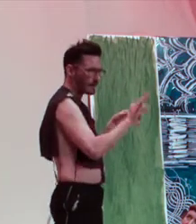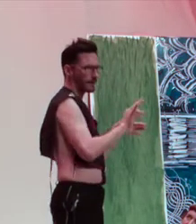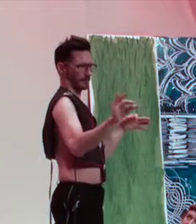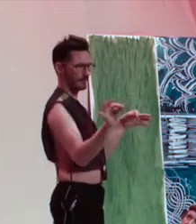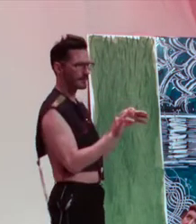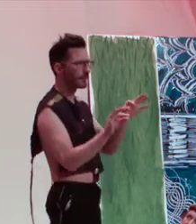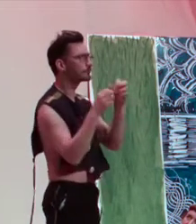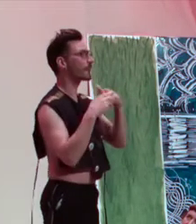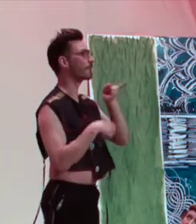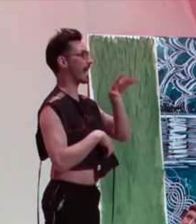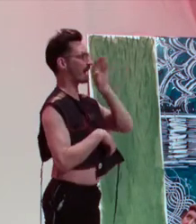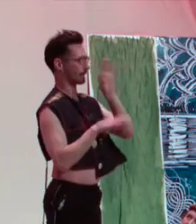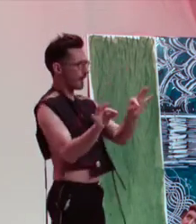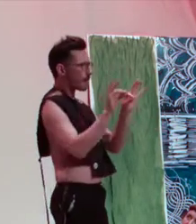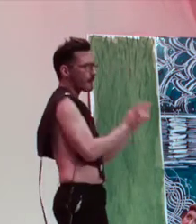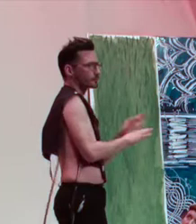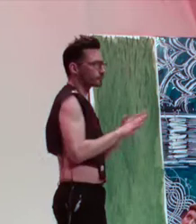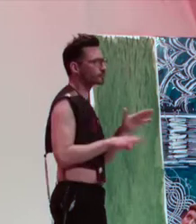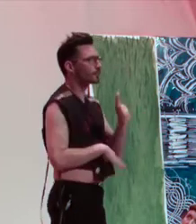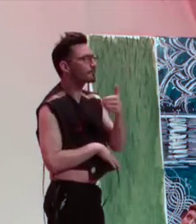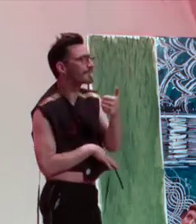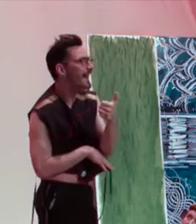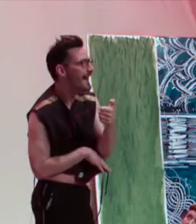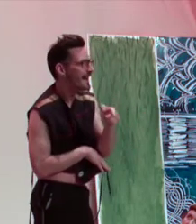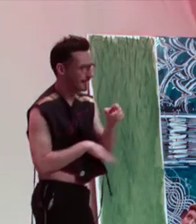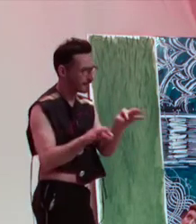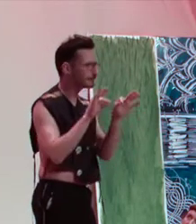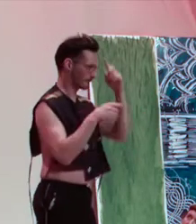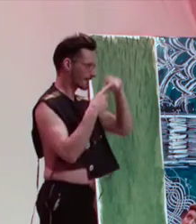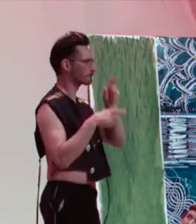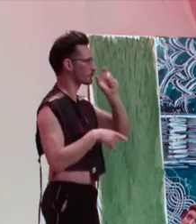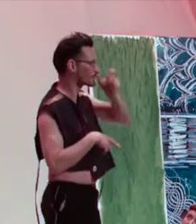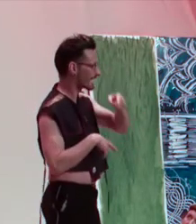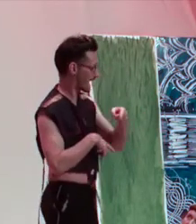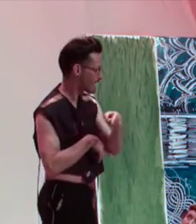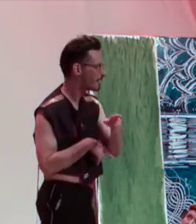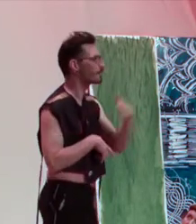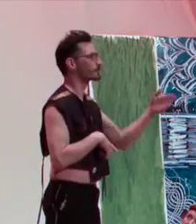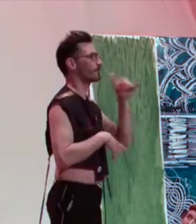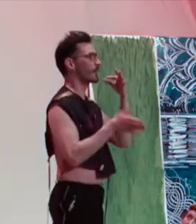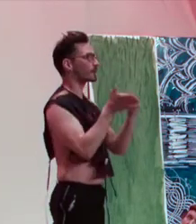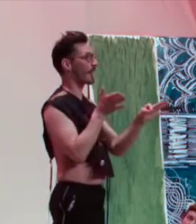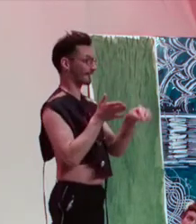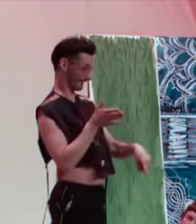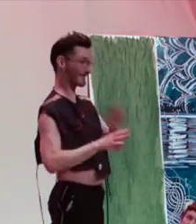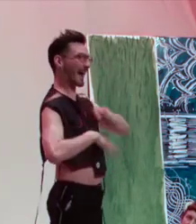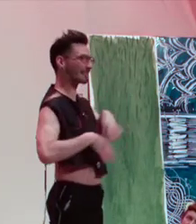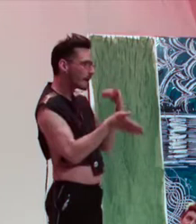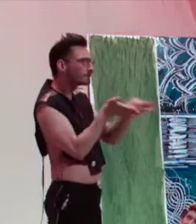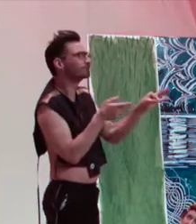Donc, je prenais les éléments qui m'intéressaient dans chacun des contes. Donc, le vilain petit canard, le briquet, donc avec la sorcière, la petite fille aux allumettes